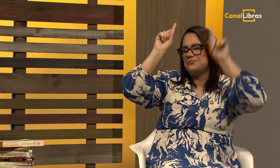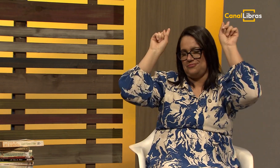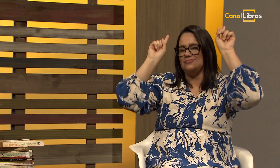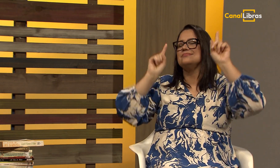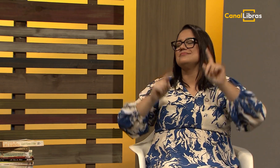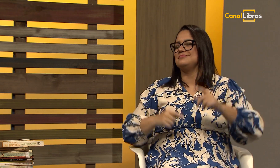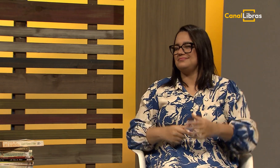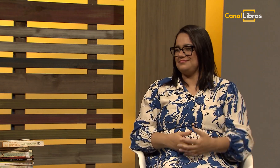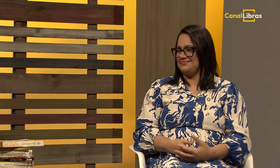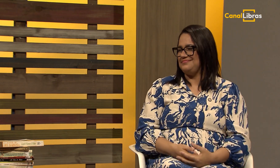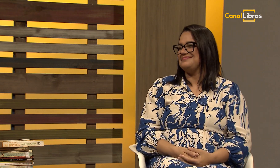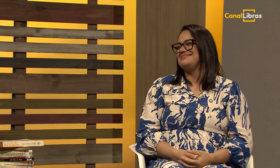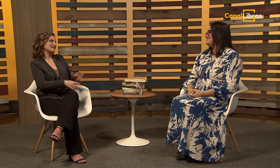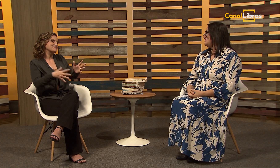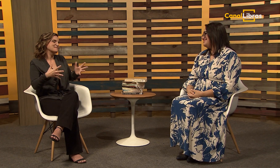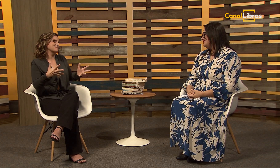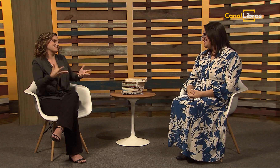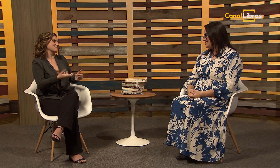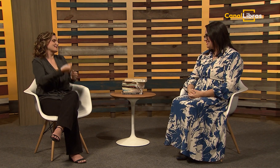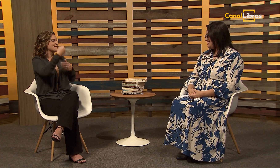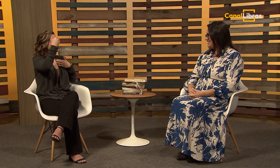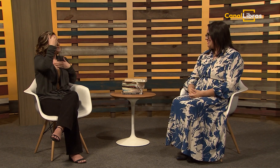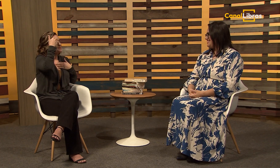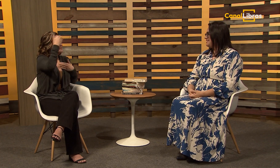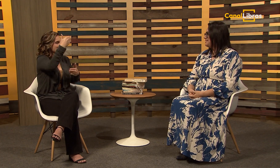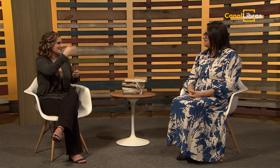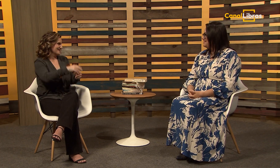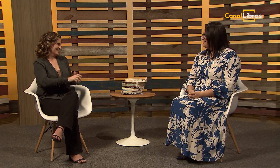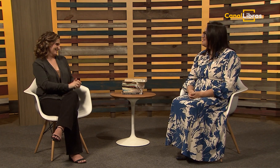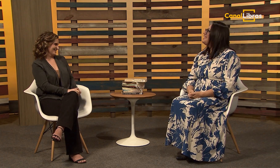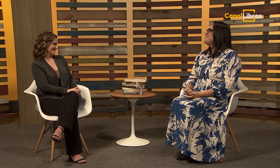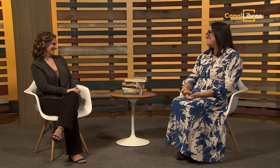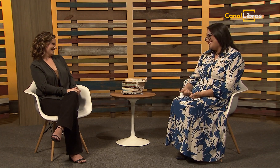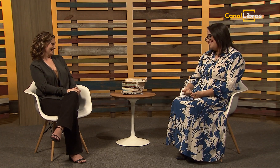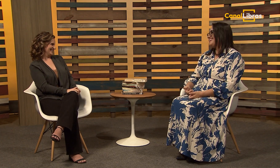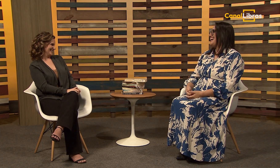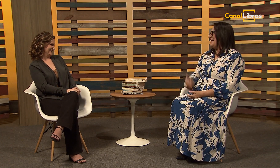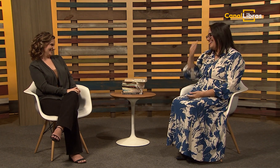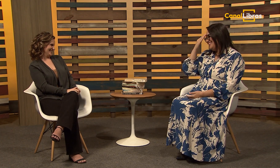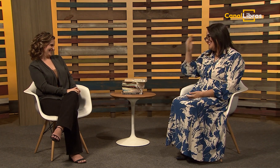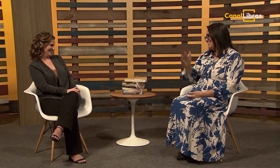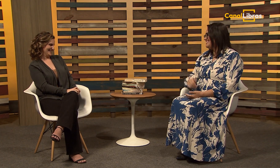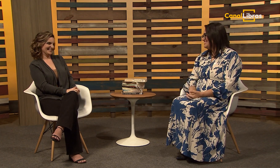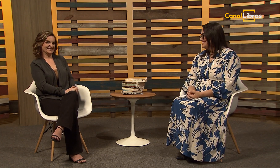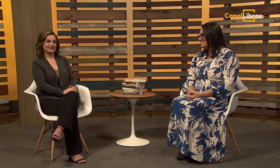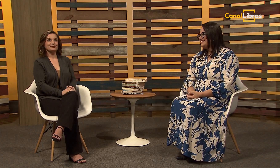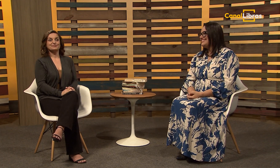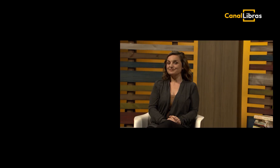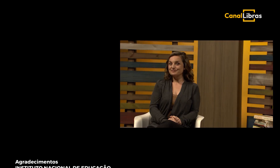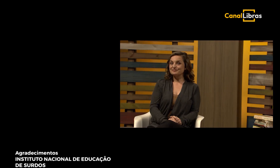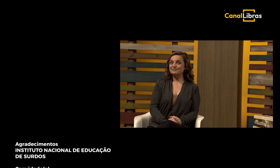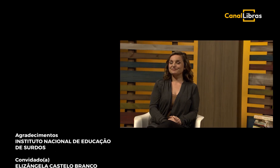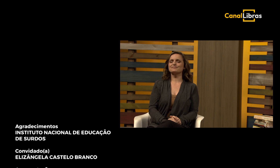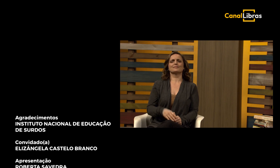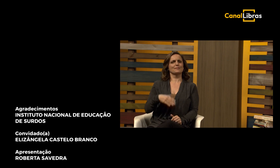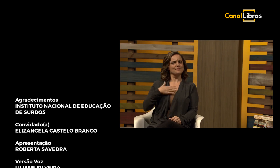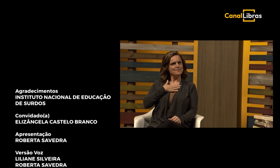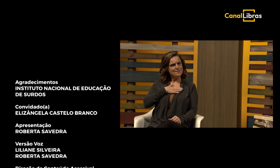que será determinante para ter ainda mais êxito. Maravilhoso. Obrigada mais uma vez. Obrigada! Foi muito